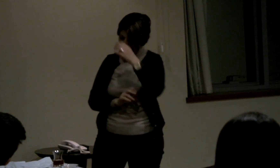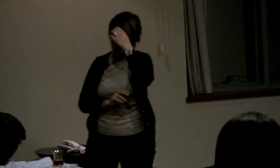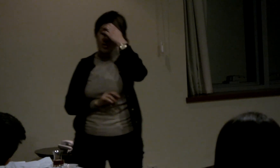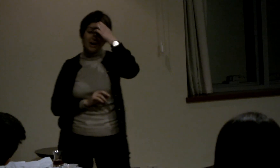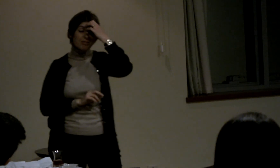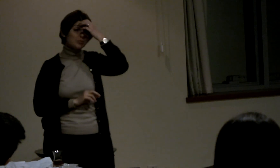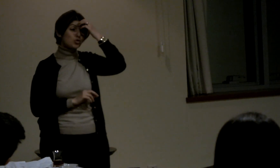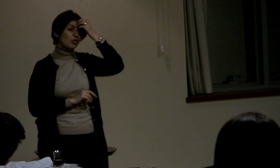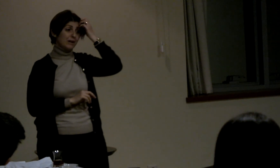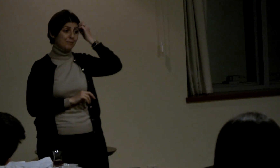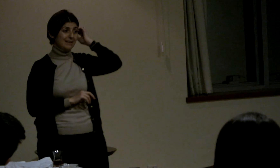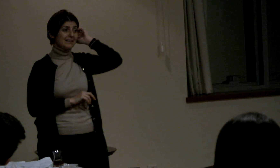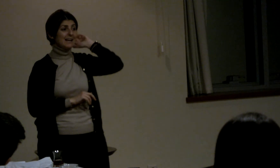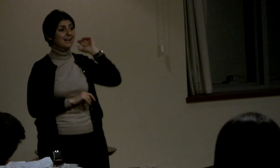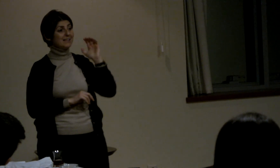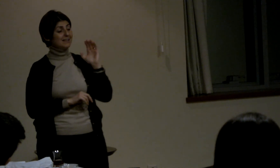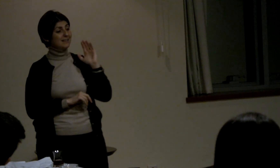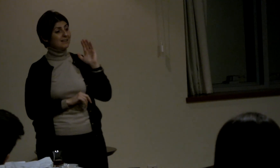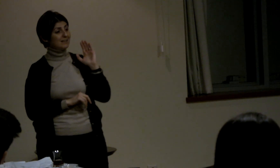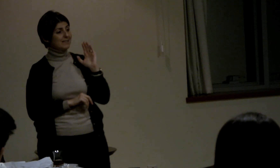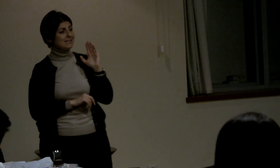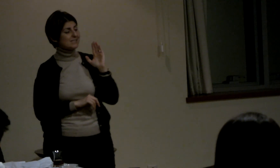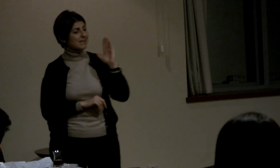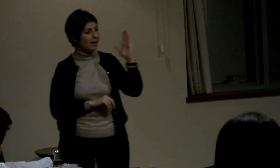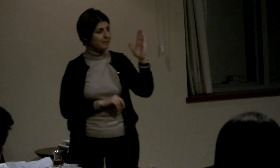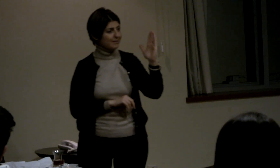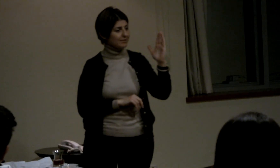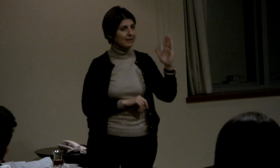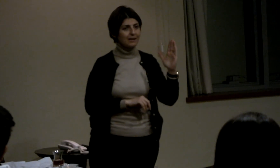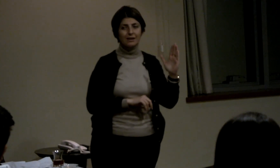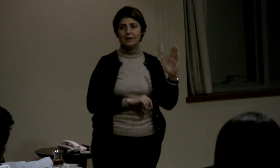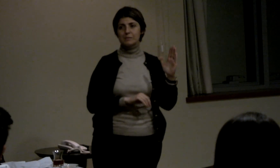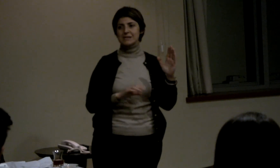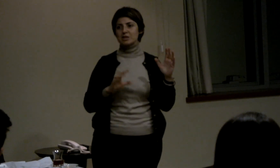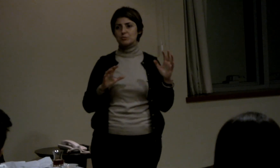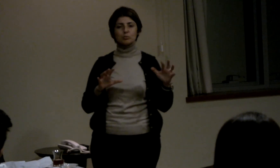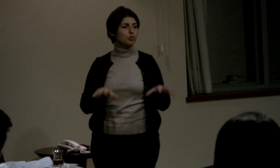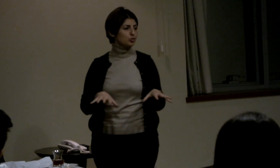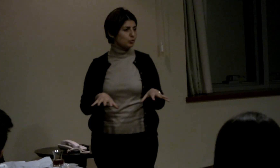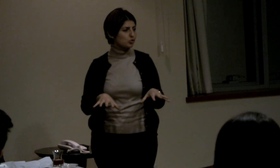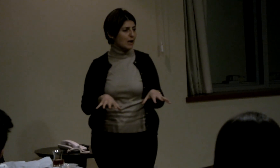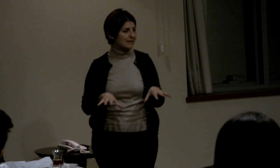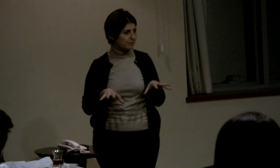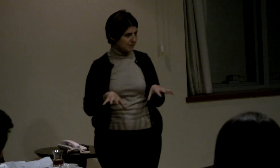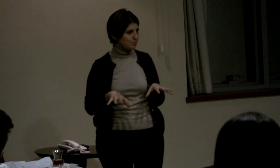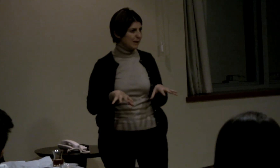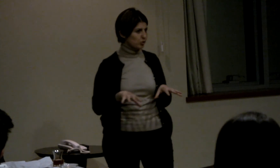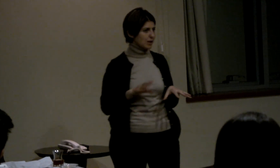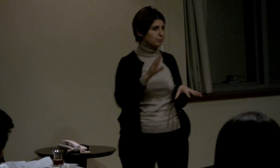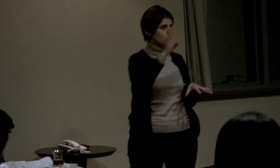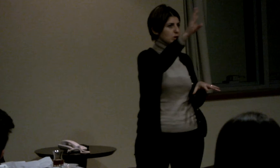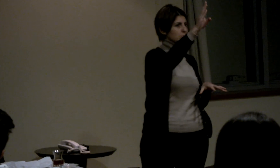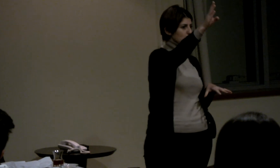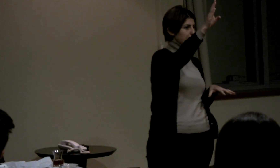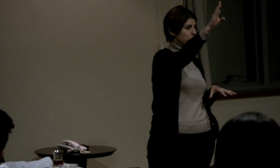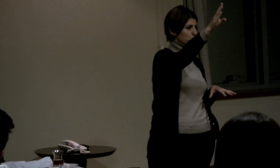Yol kavramı çok önemli. Yani istikamet, mesela şimdi bulunduğumuz yerden biz biliyorsak Bursa'nın bu tarafa